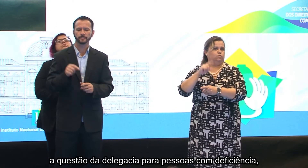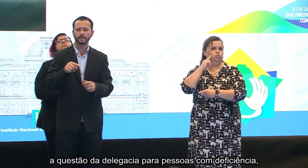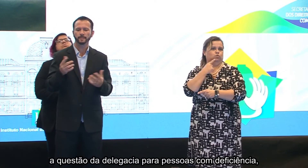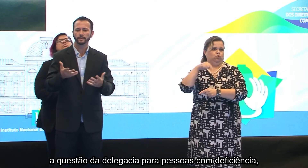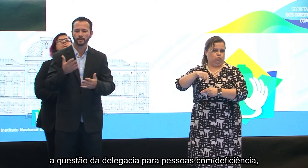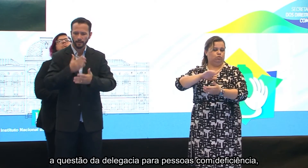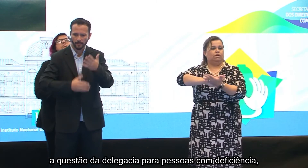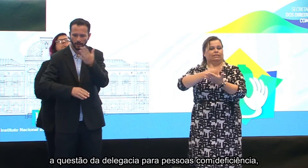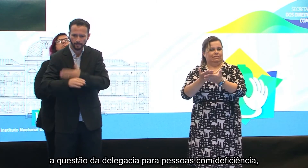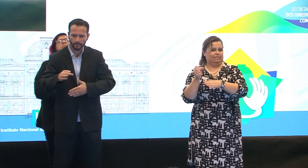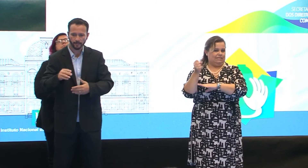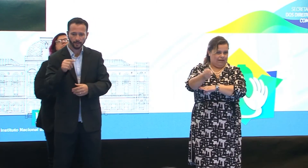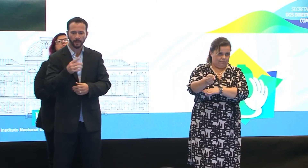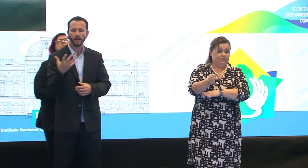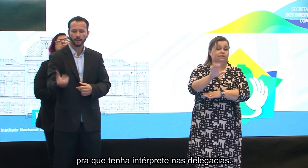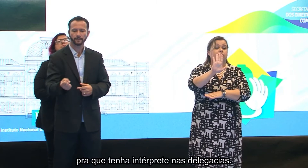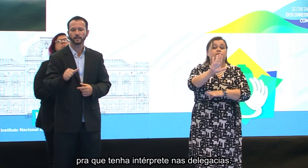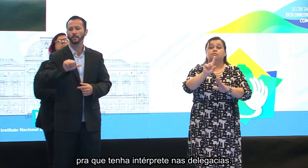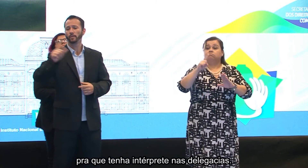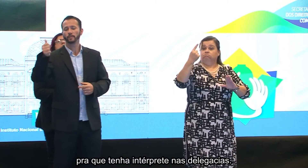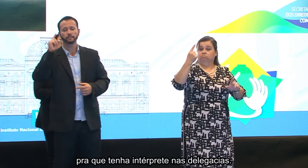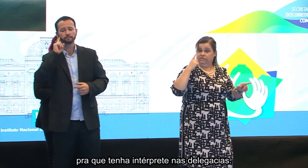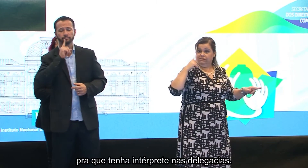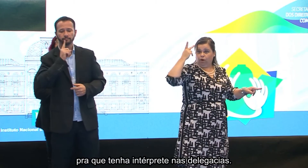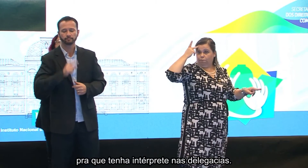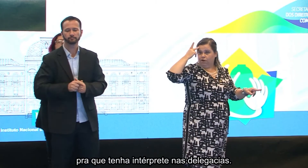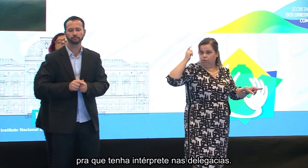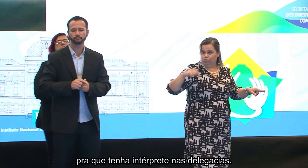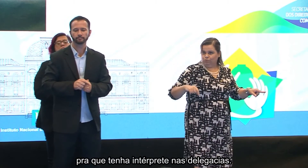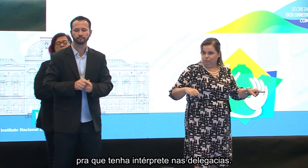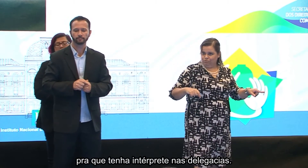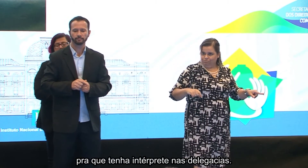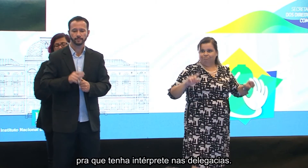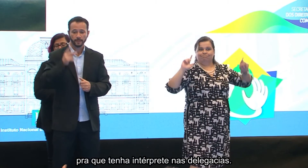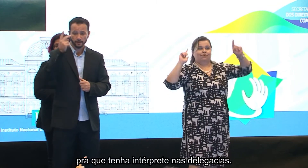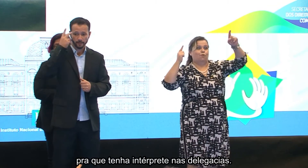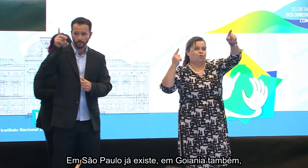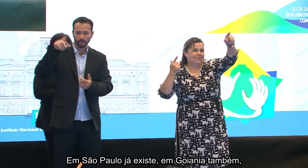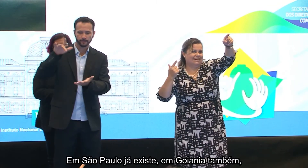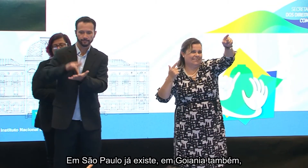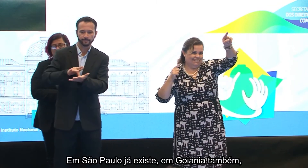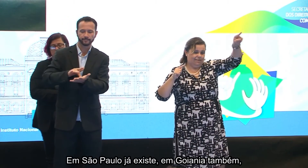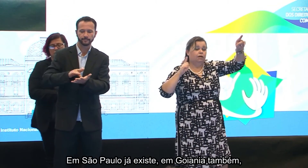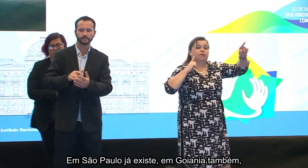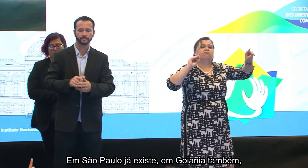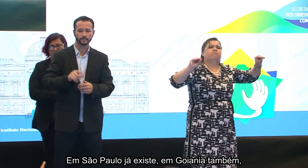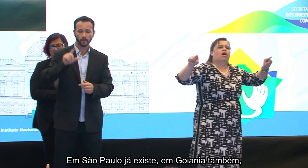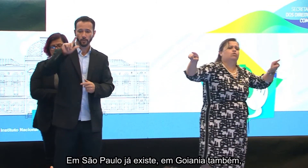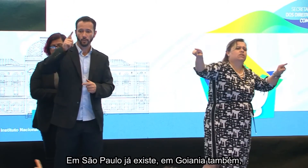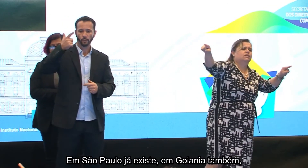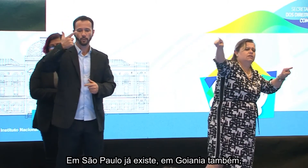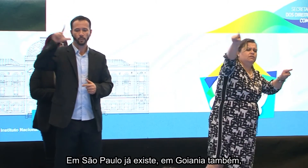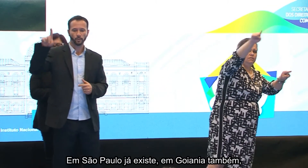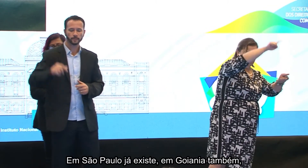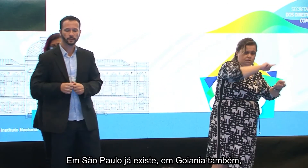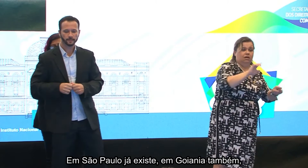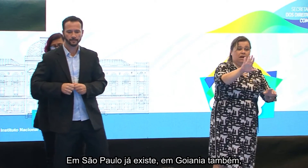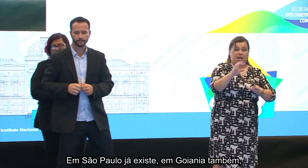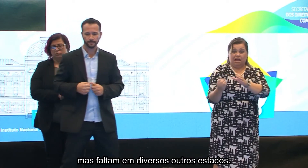com deficiência. E para que tenha intérprete nas delegacias também. Em São Paulo já existe, em Goiânia também, mas